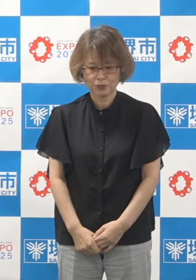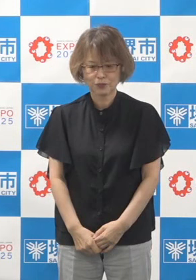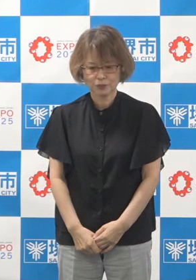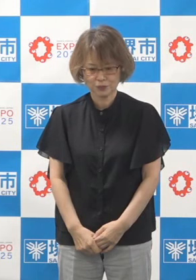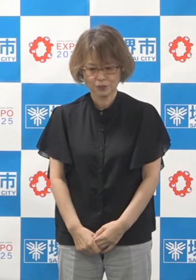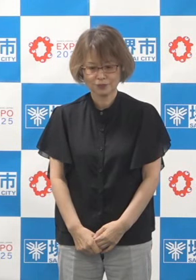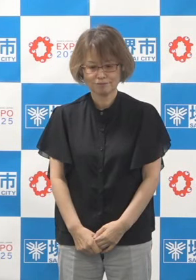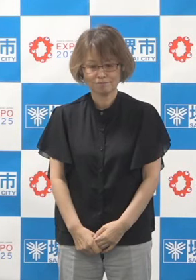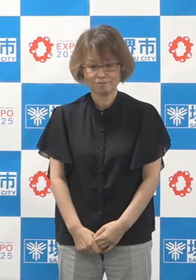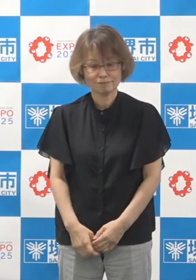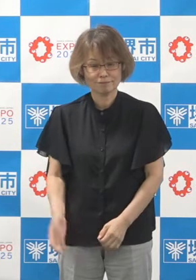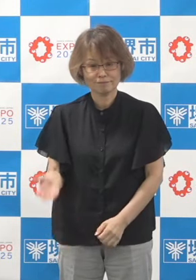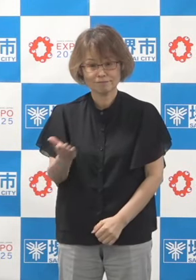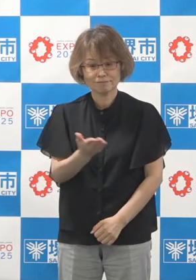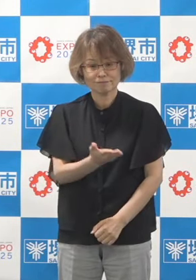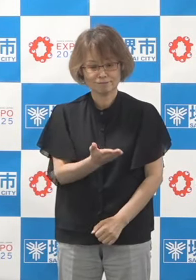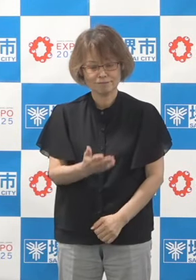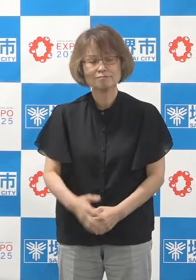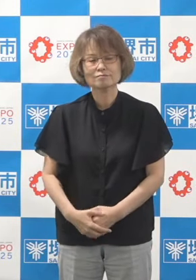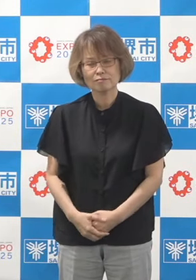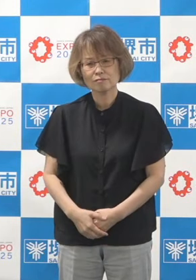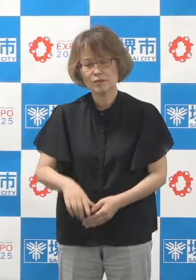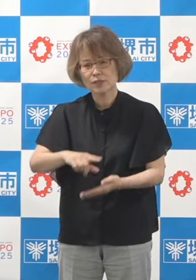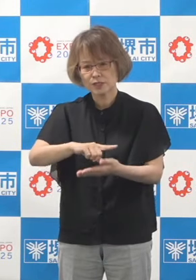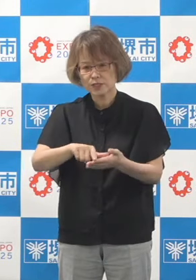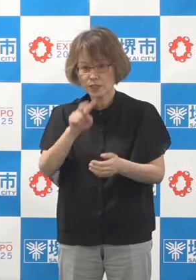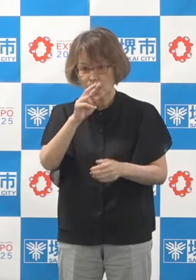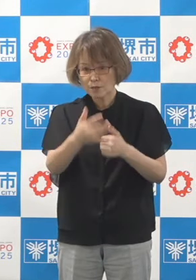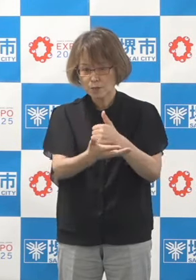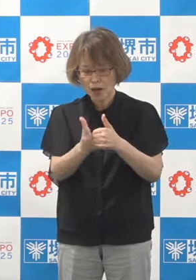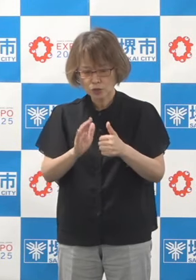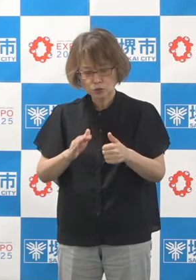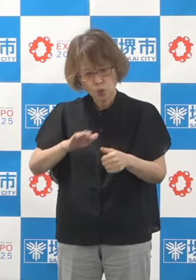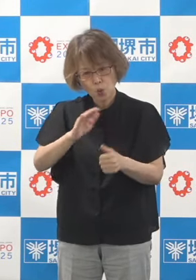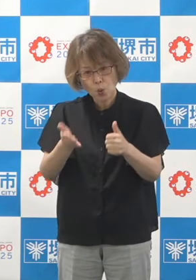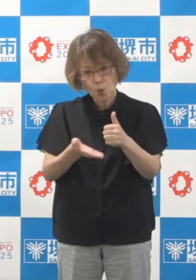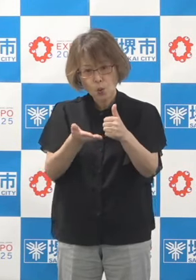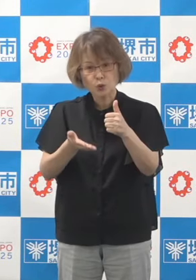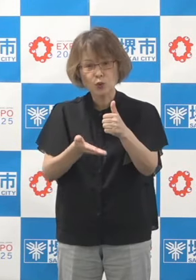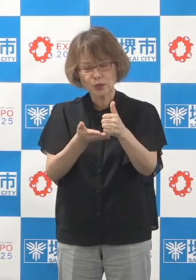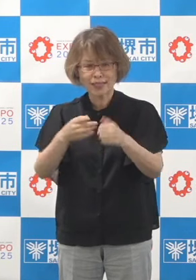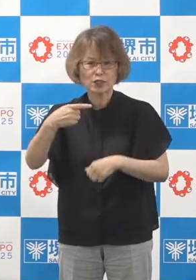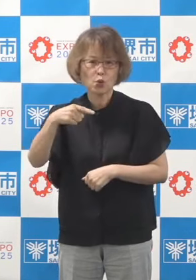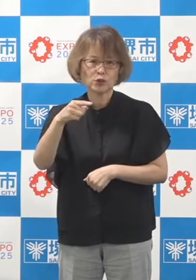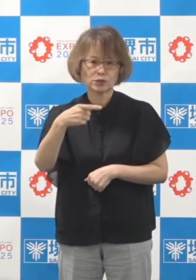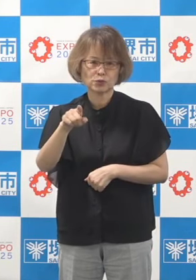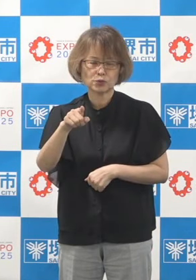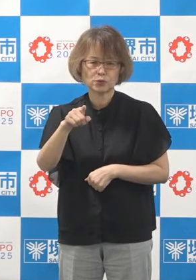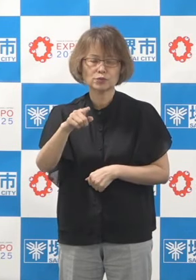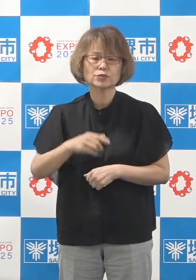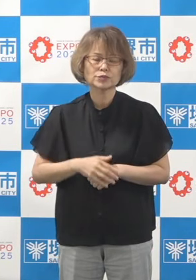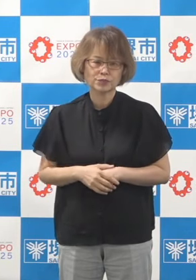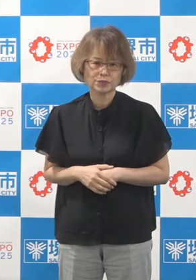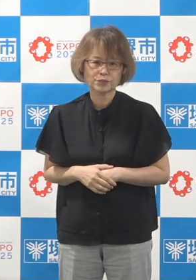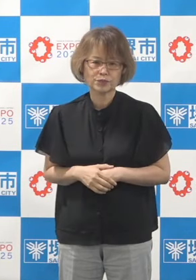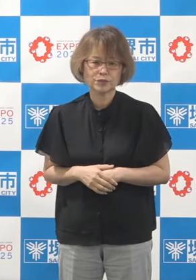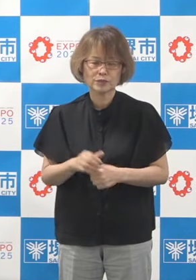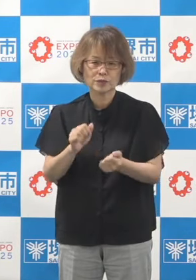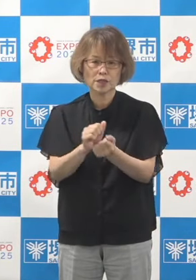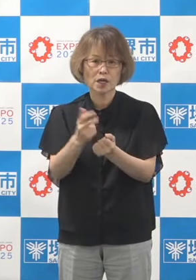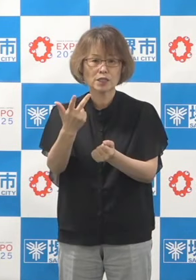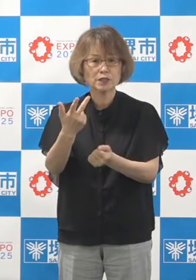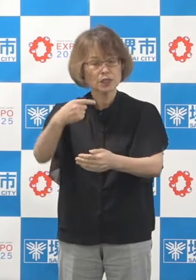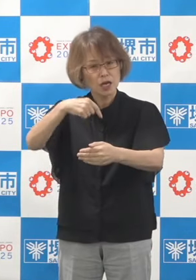はい、続きまして、地域で見守る子育て教育につきましては、市内の郵便局